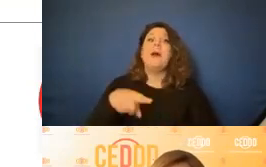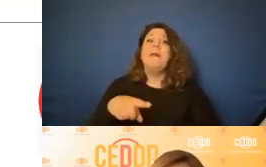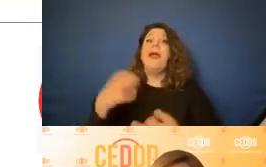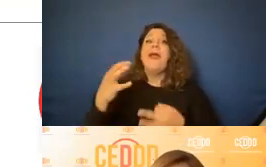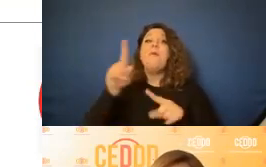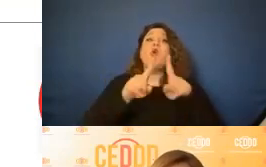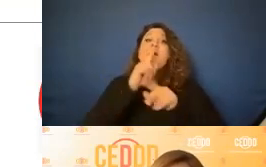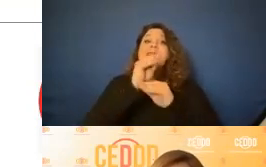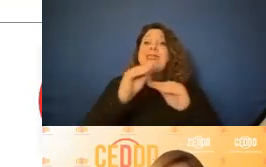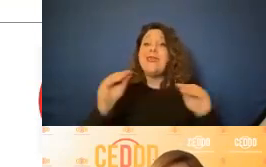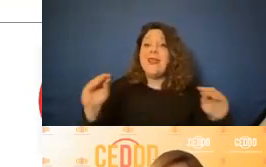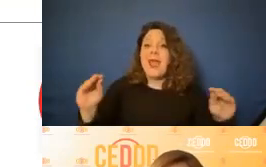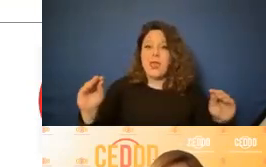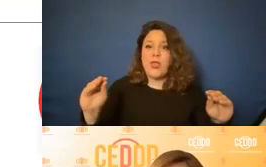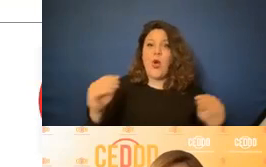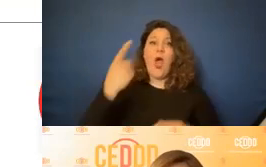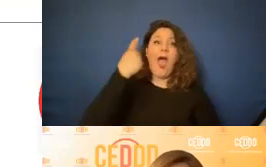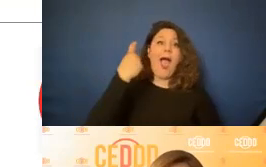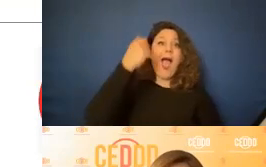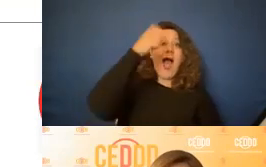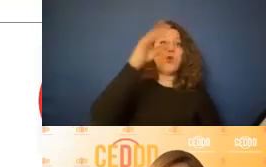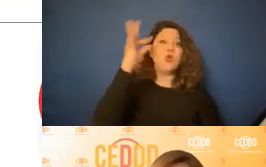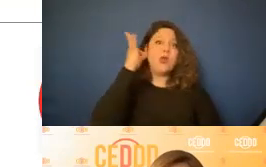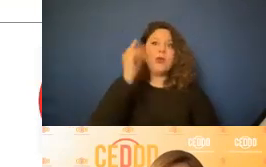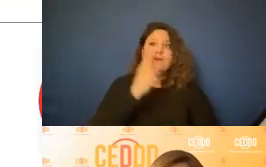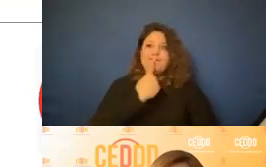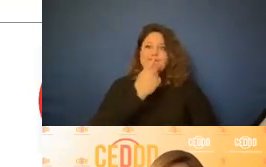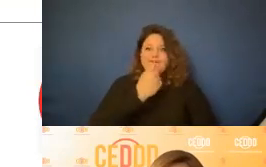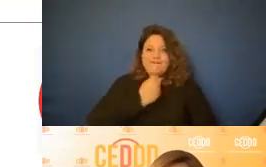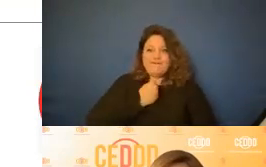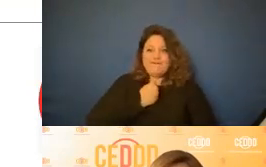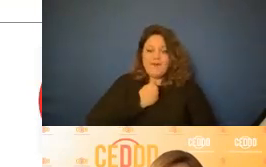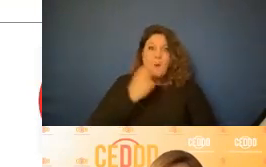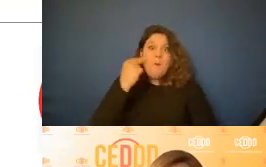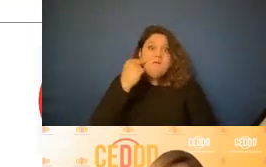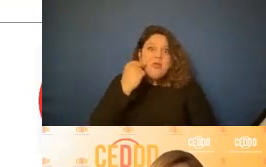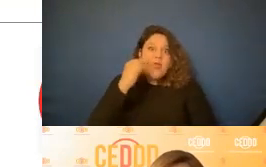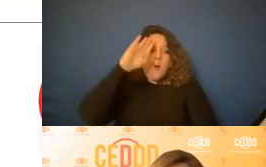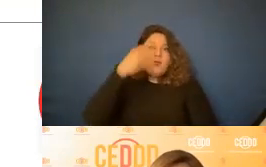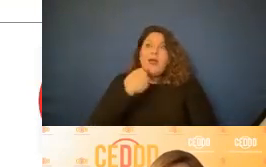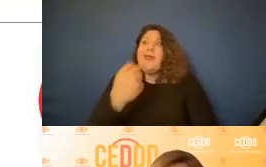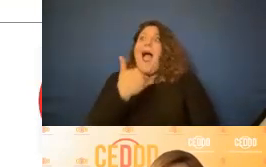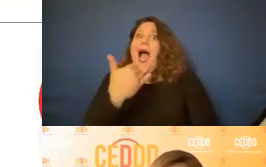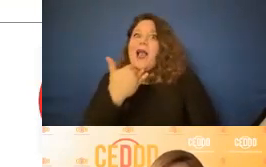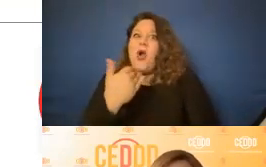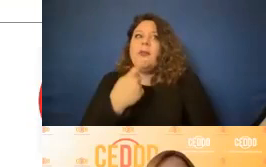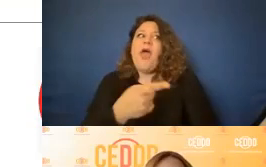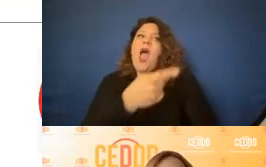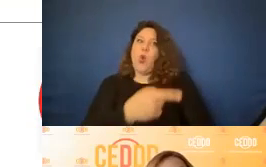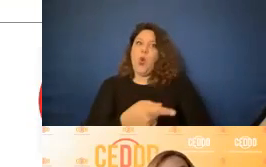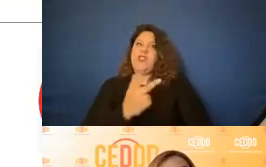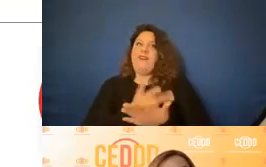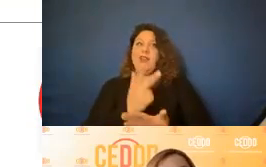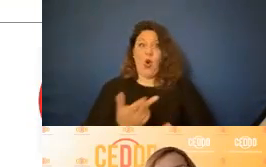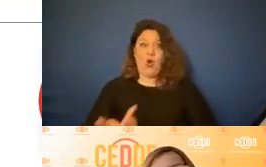¿no? Entre los alumnos y alumnas por miedo a que si dicen algo puedan ser tachados como chivatos, ¿no? Porque puede haber algún alumno